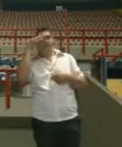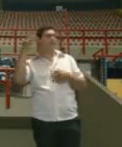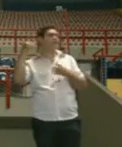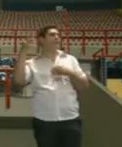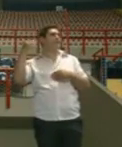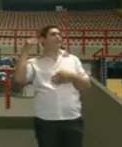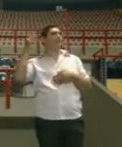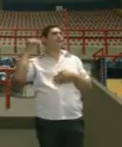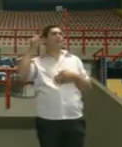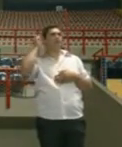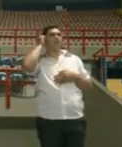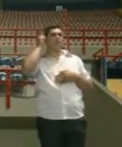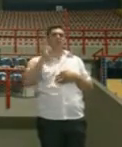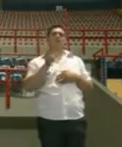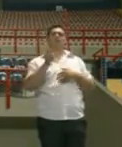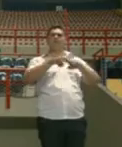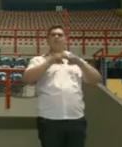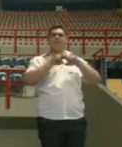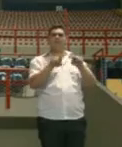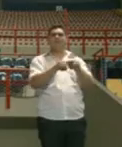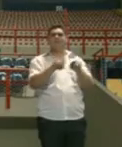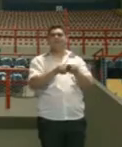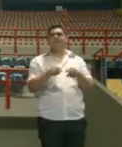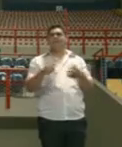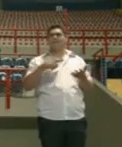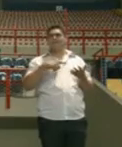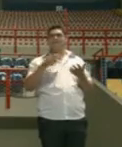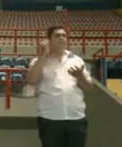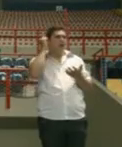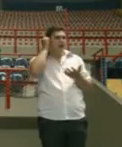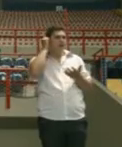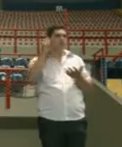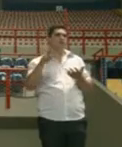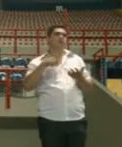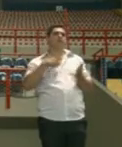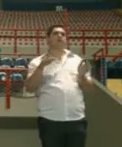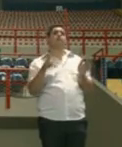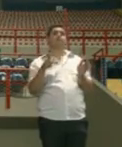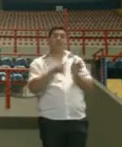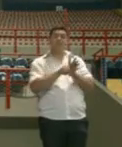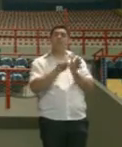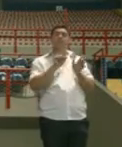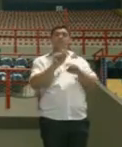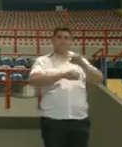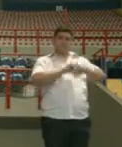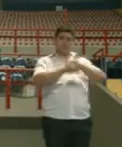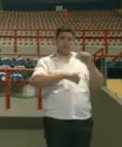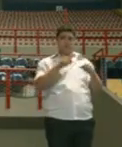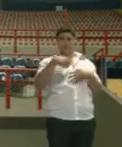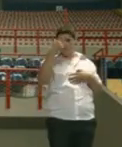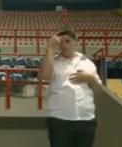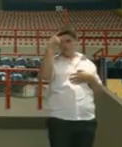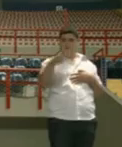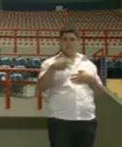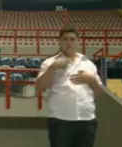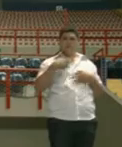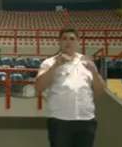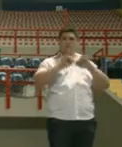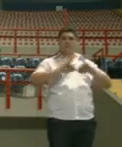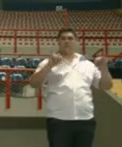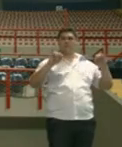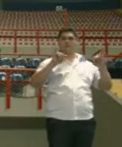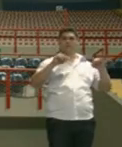na rádio. Então, a rádio, né? O rádio, ele serviu exatamente para propagar essas